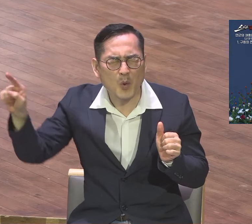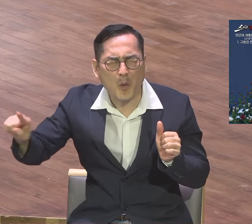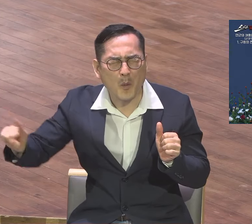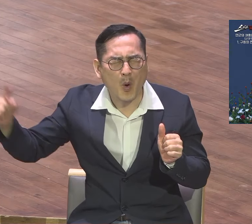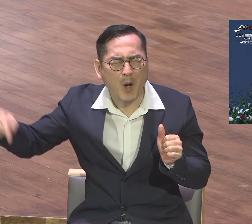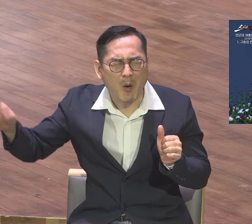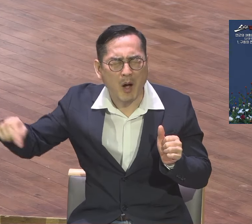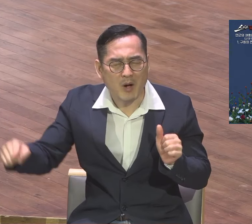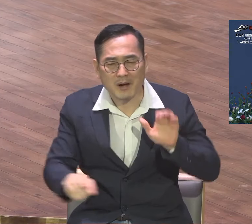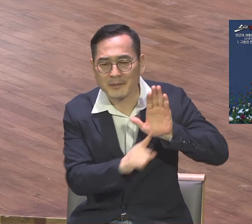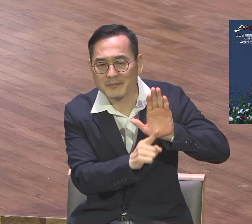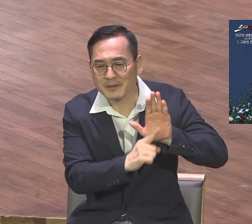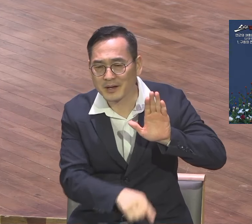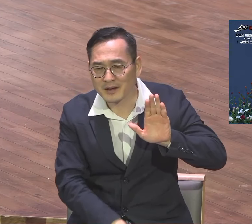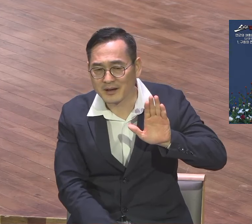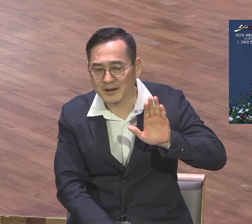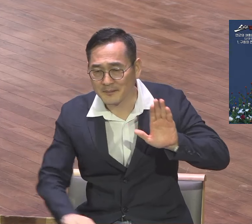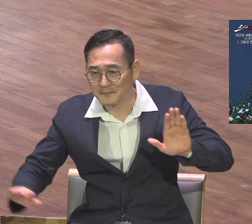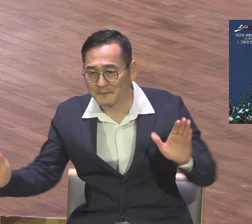이루려 하십니다.